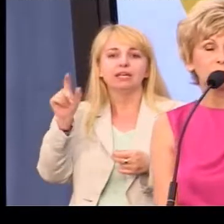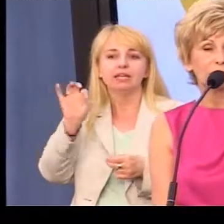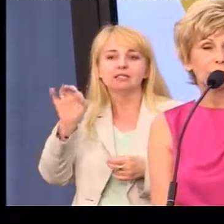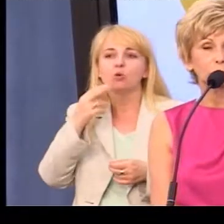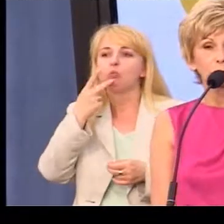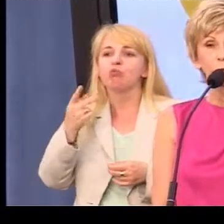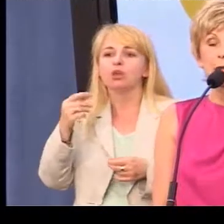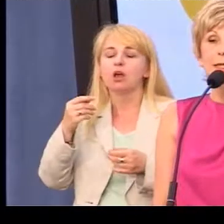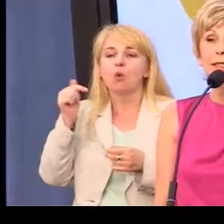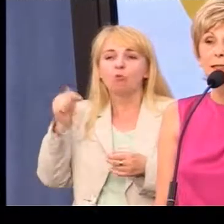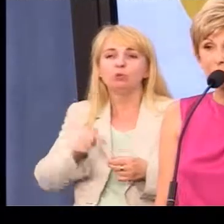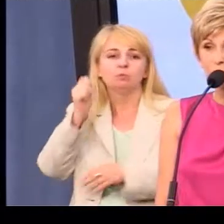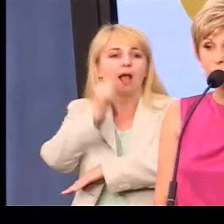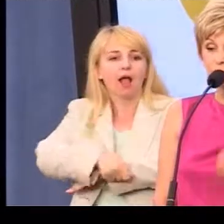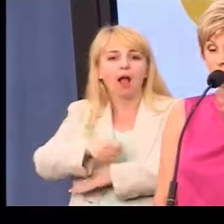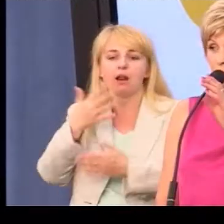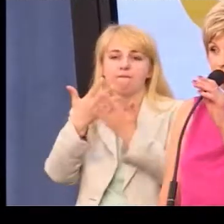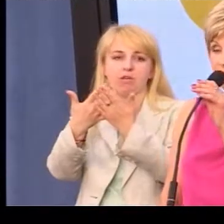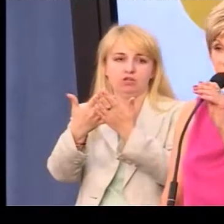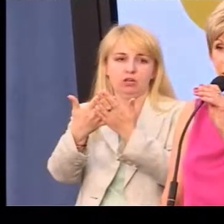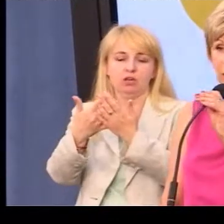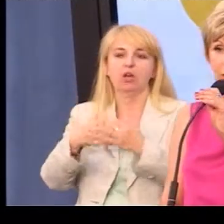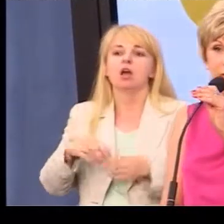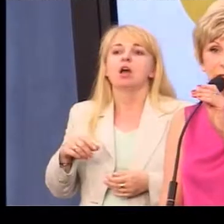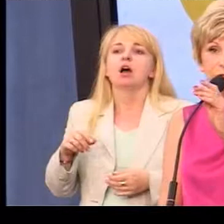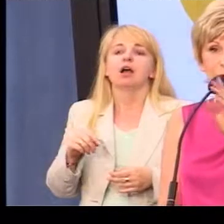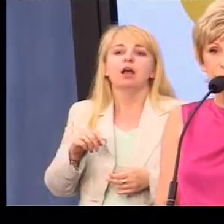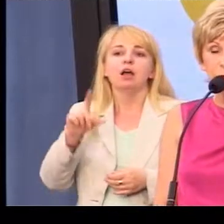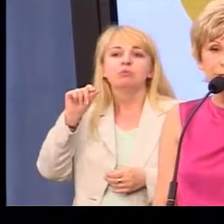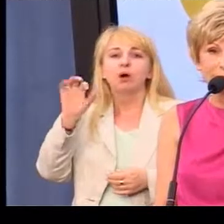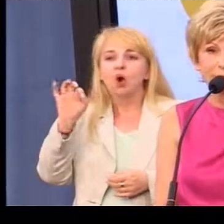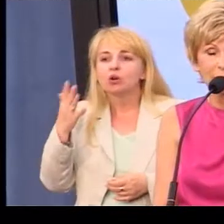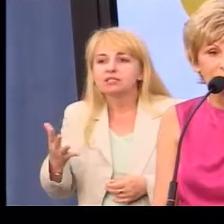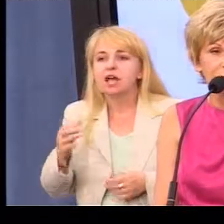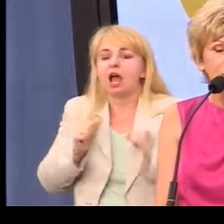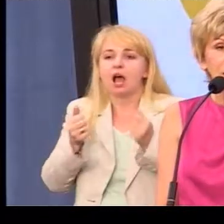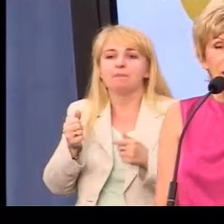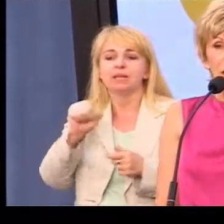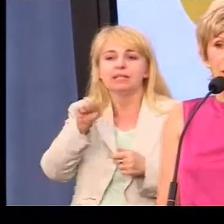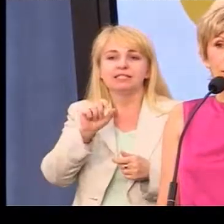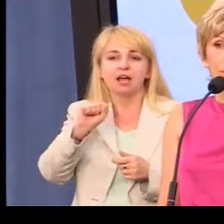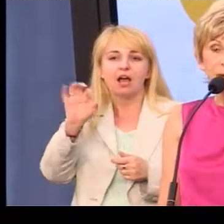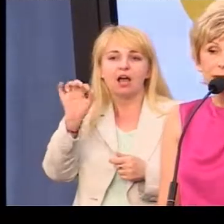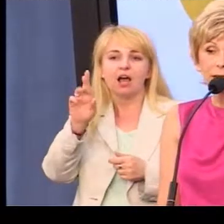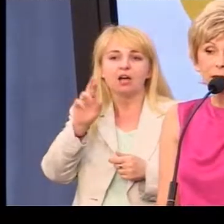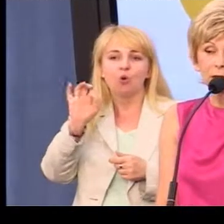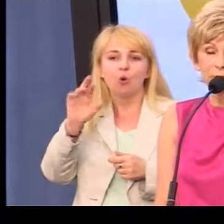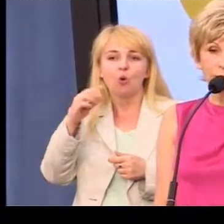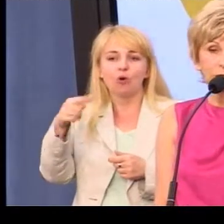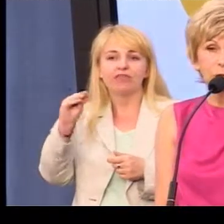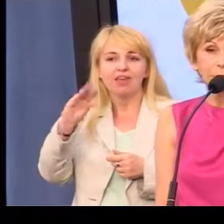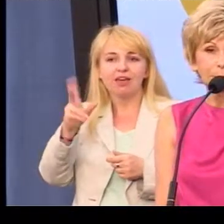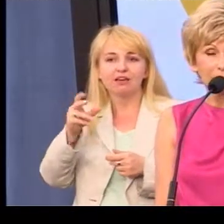zakazuje mrożenia zarodków, zgadzając się jednocześnie na ich fizyczne unicestwianie.